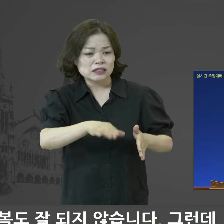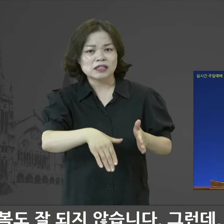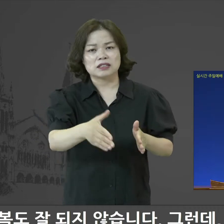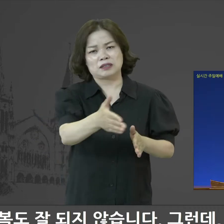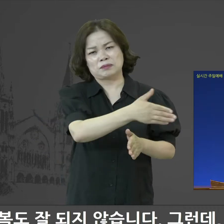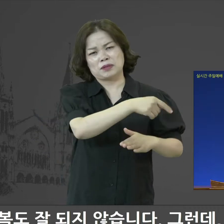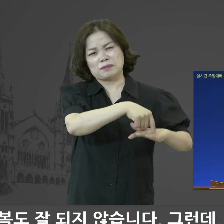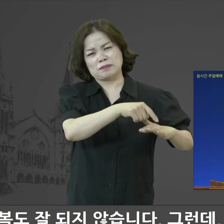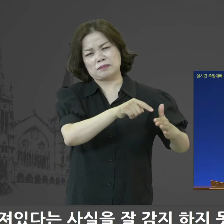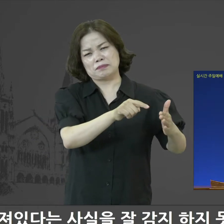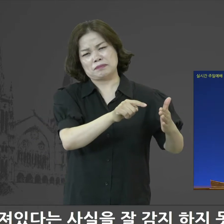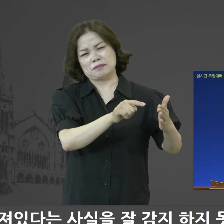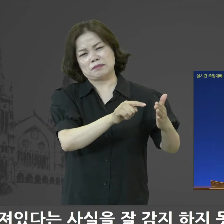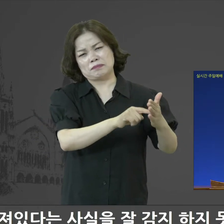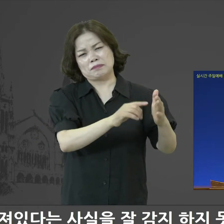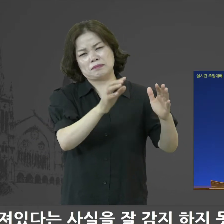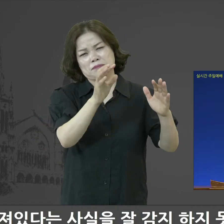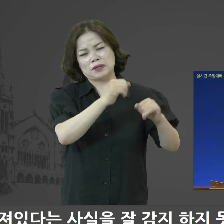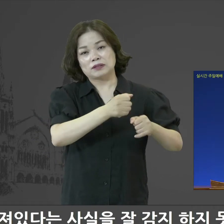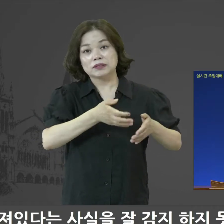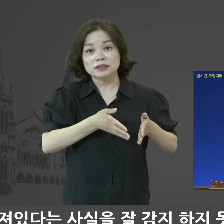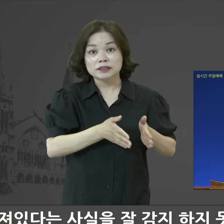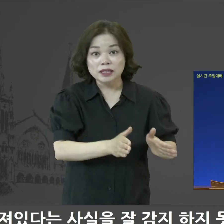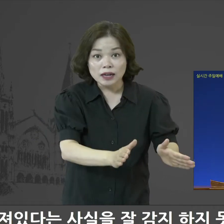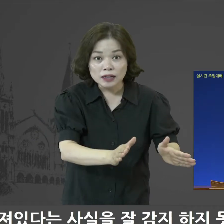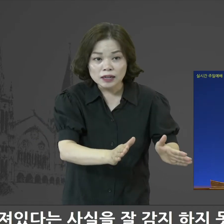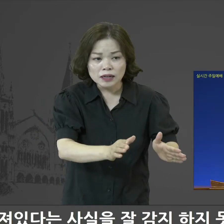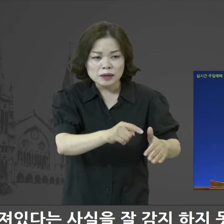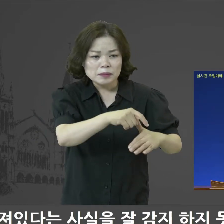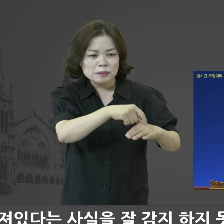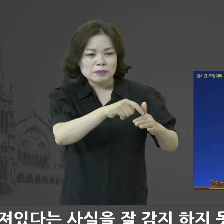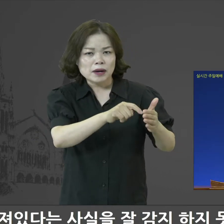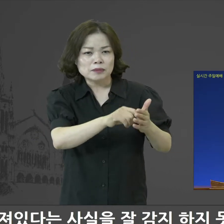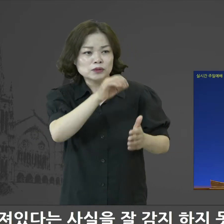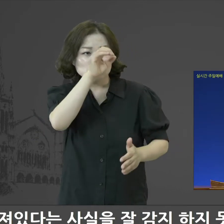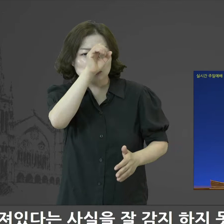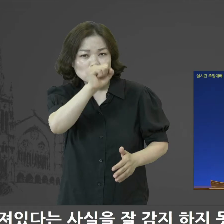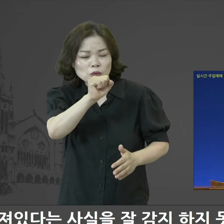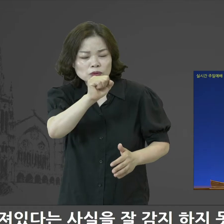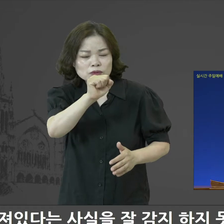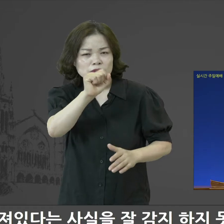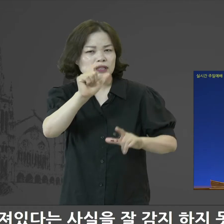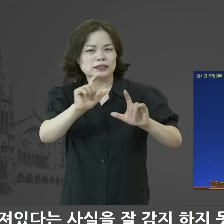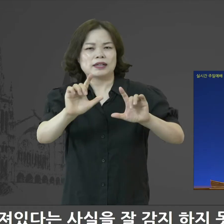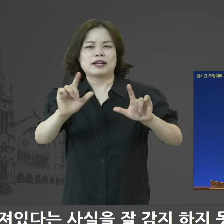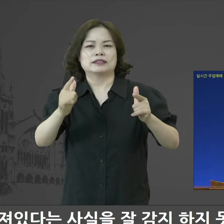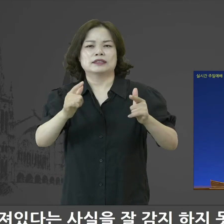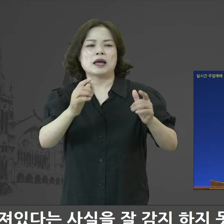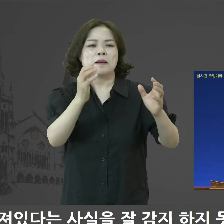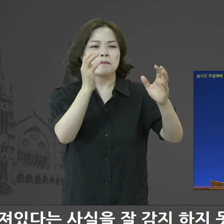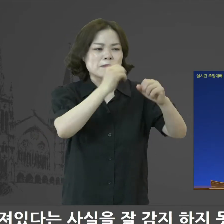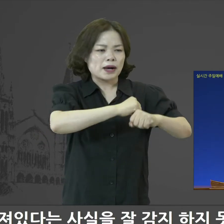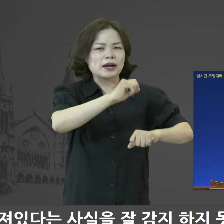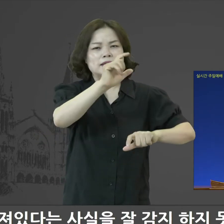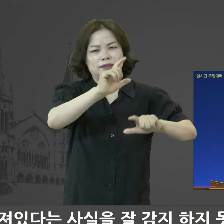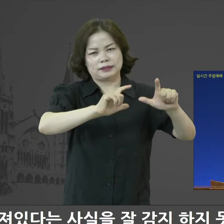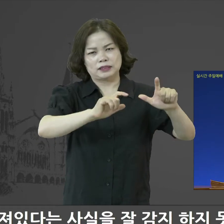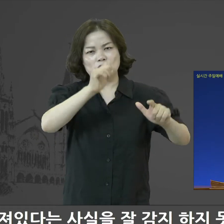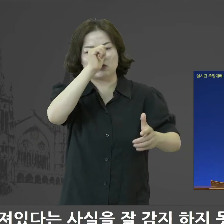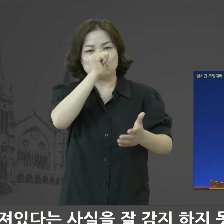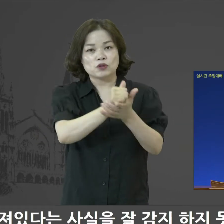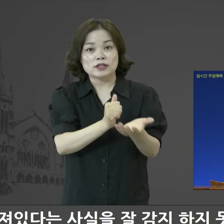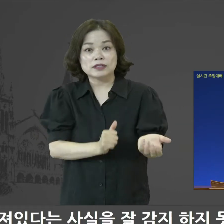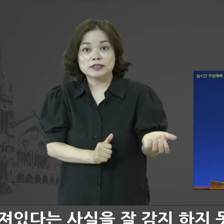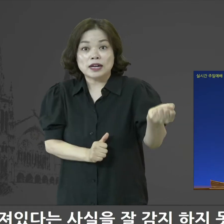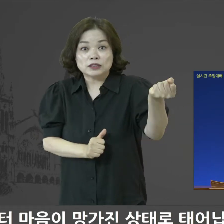때부터 마음이 망가진 상태로 태어나는 겁니다. 마음이 좋은 상태에서 망가지는 것이 아니라 망가진 상태로 곧 죄를